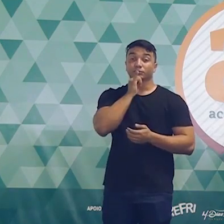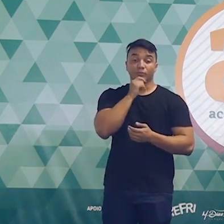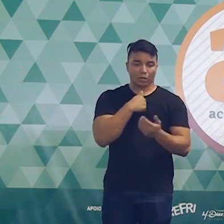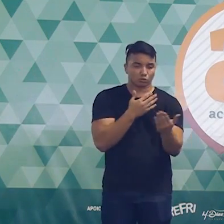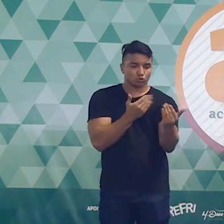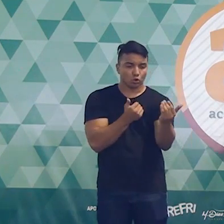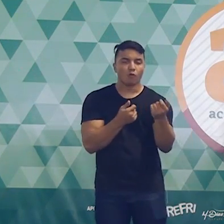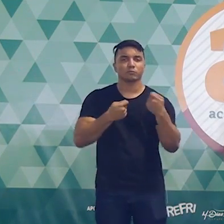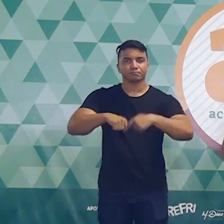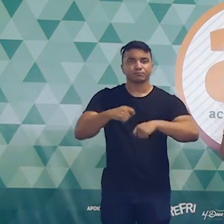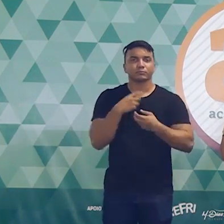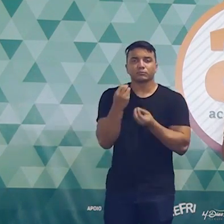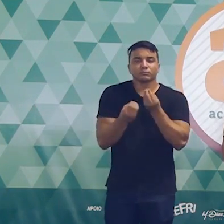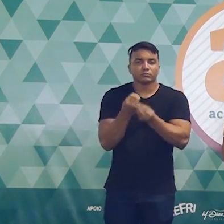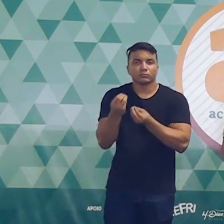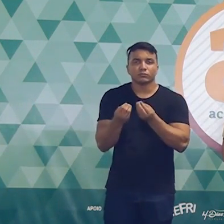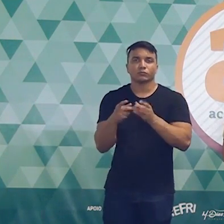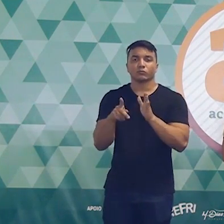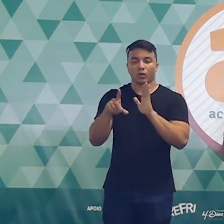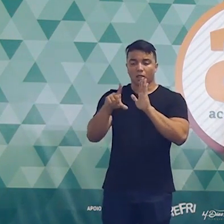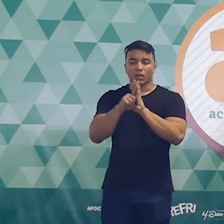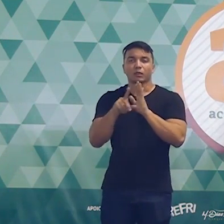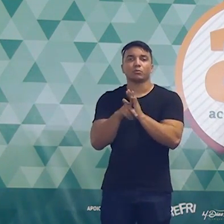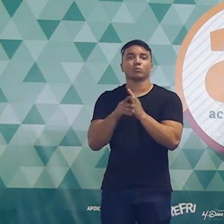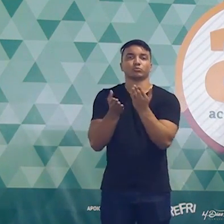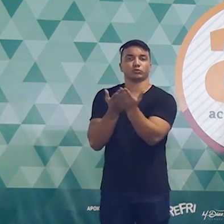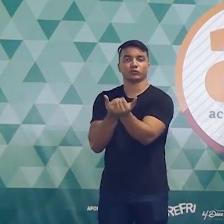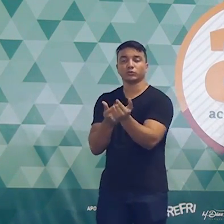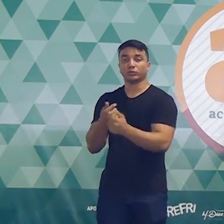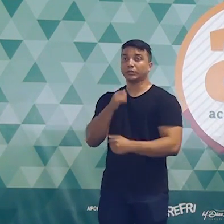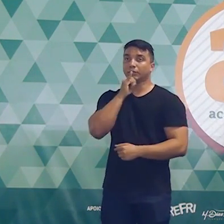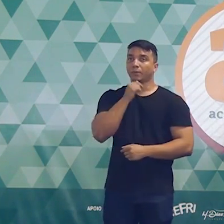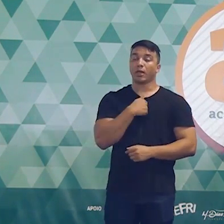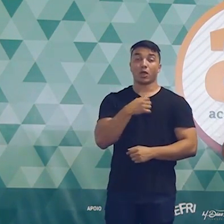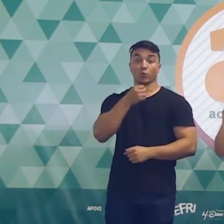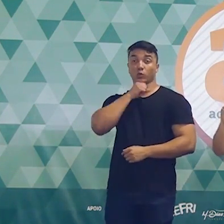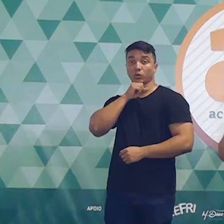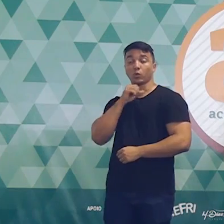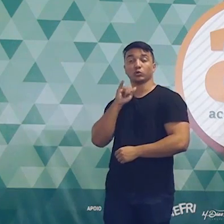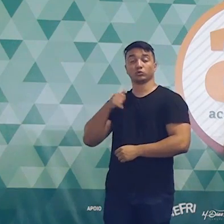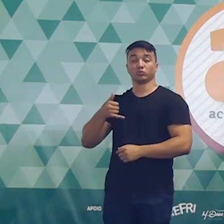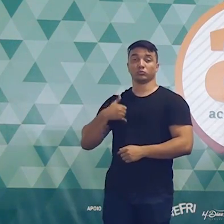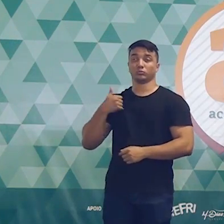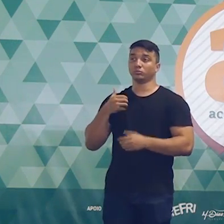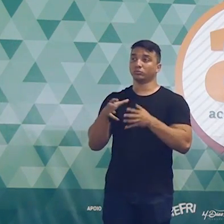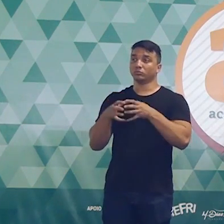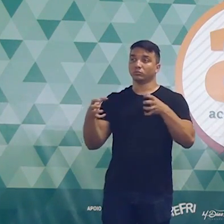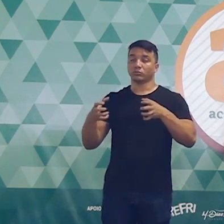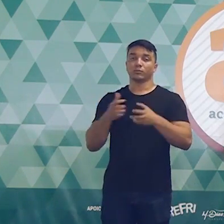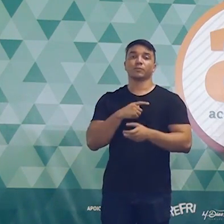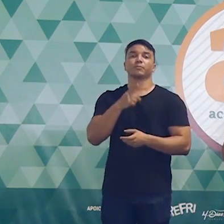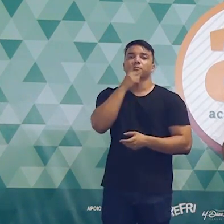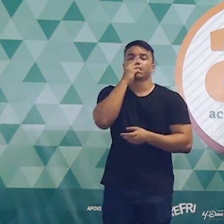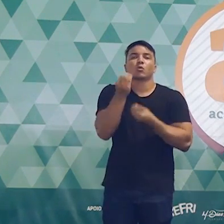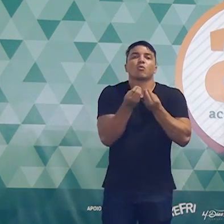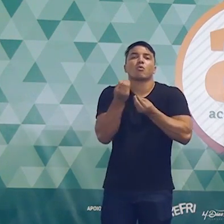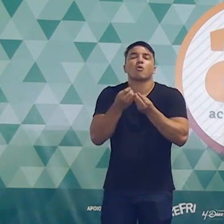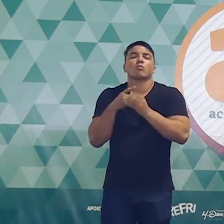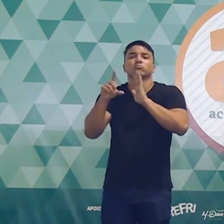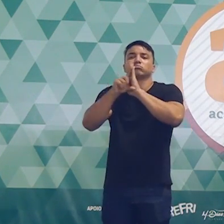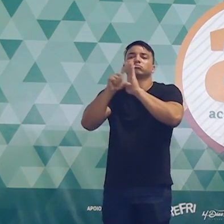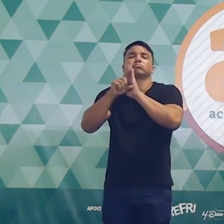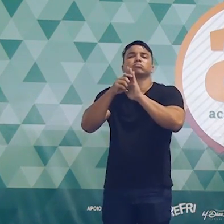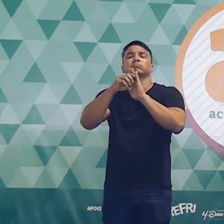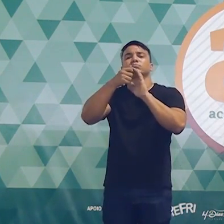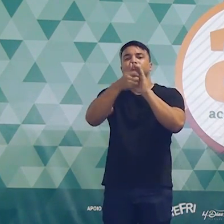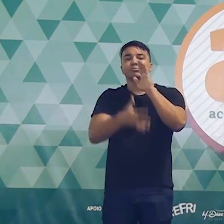o Estatuto da Juventude. Se eu sou um idoso, eu tenho que saber quais são as garantias que o Estatuto do Idoso traz para mim. Mas qual é